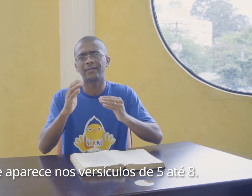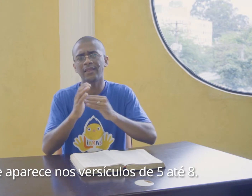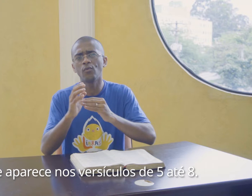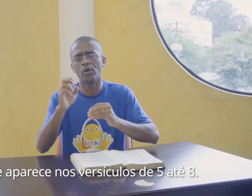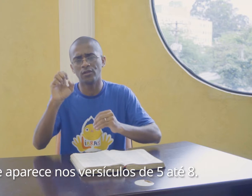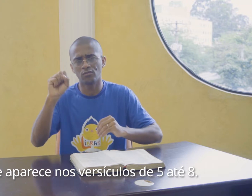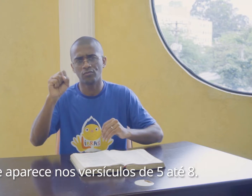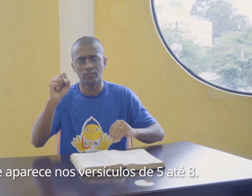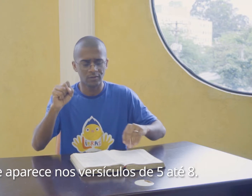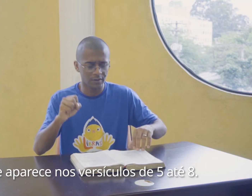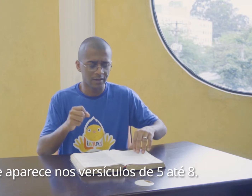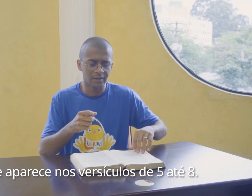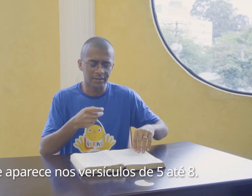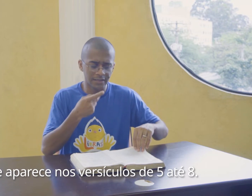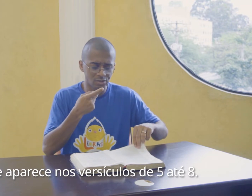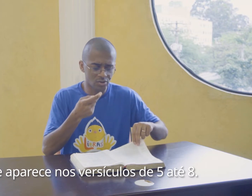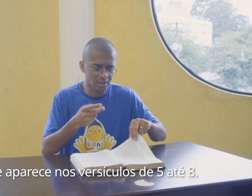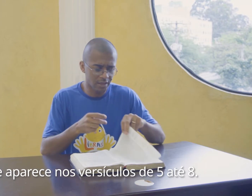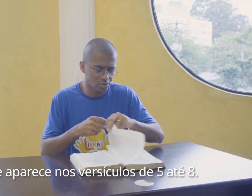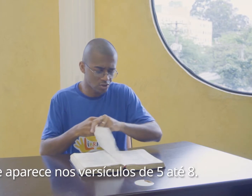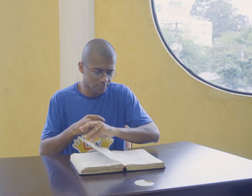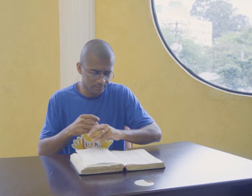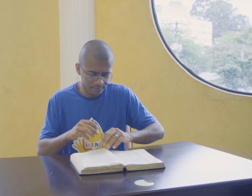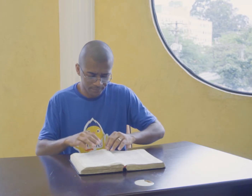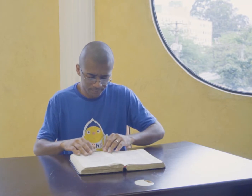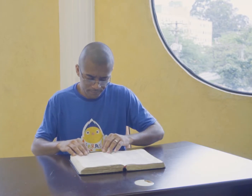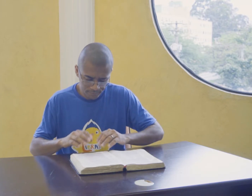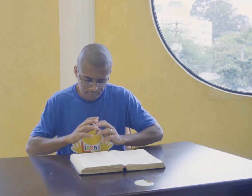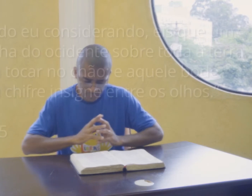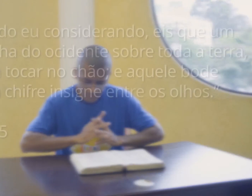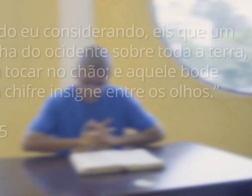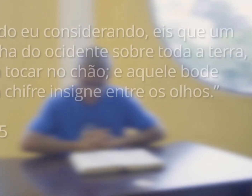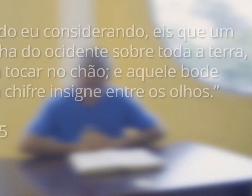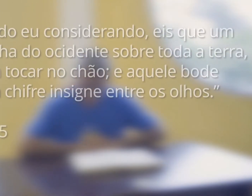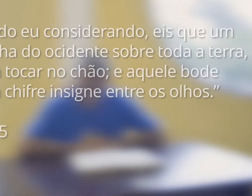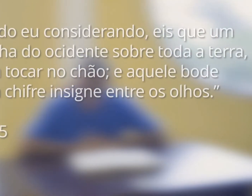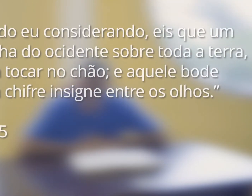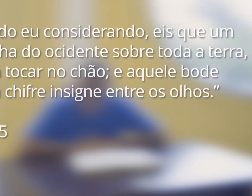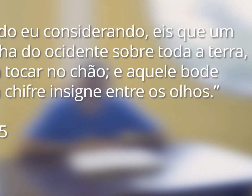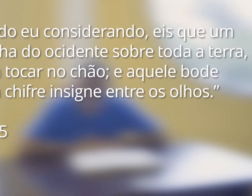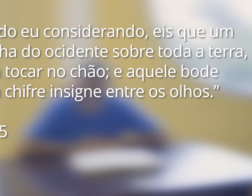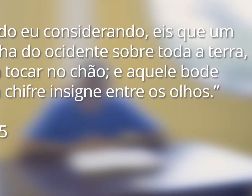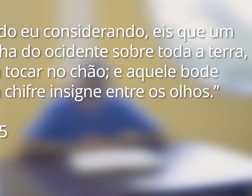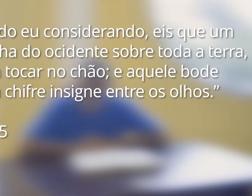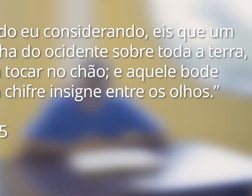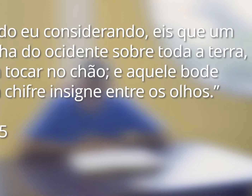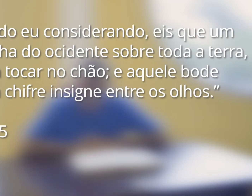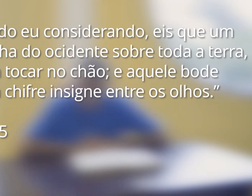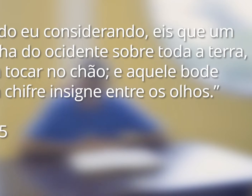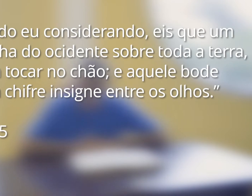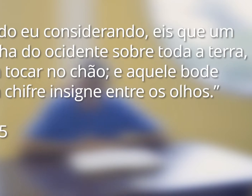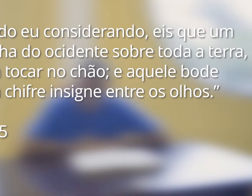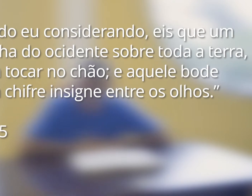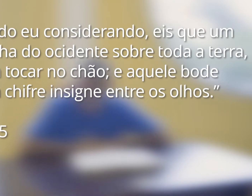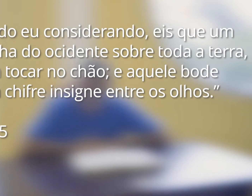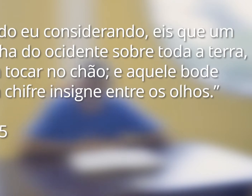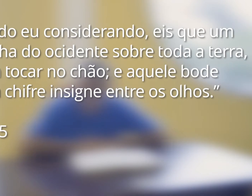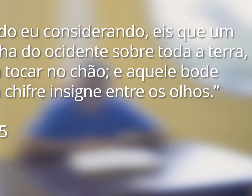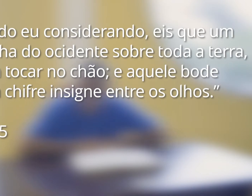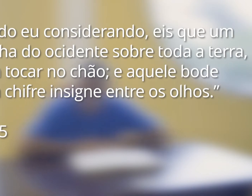até o 8. Lá diz o seguinte: Estando eu considerando, vi que um bode vinha